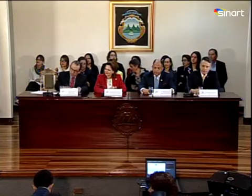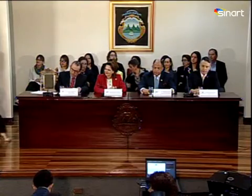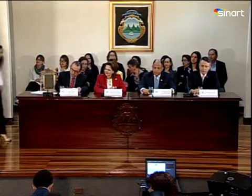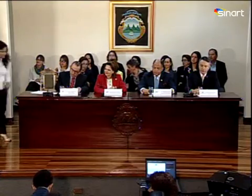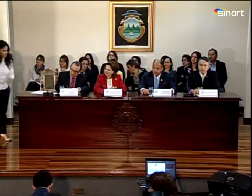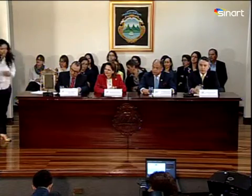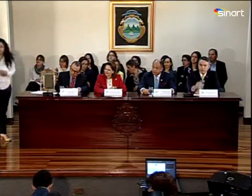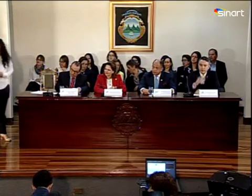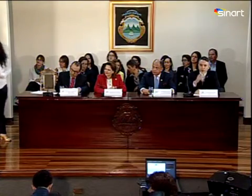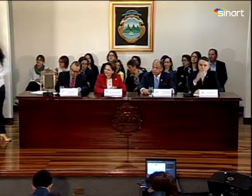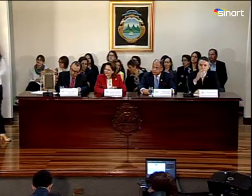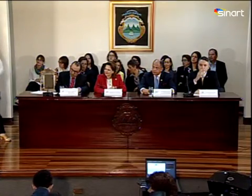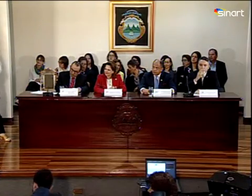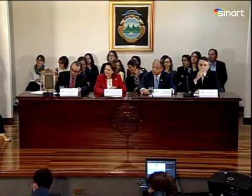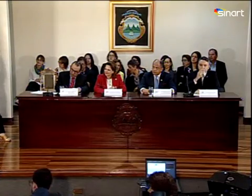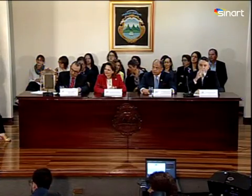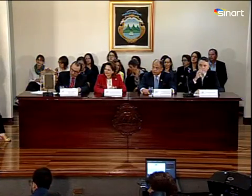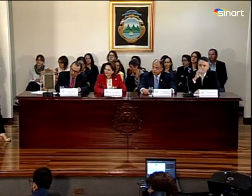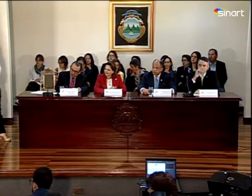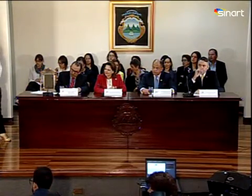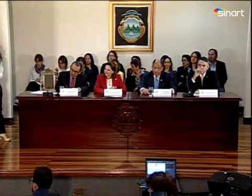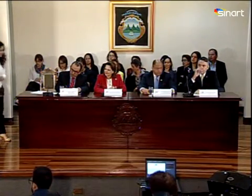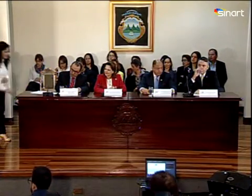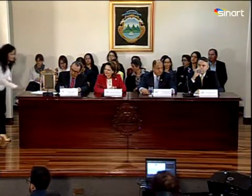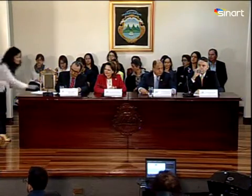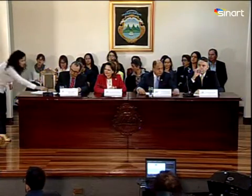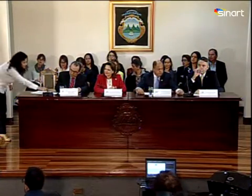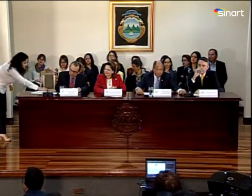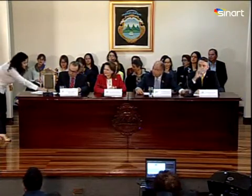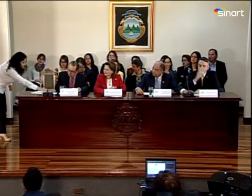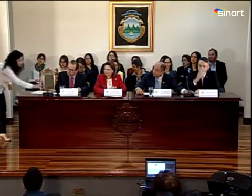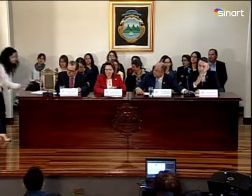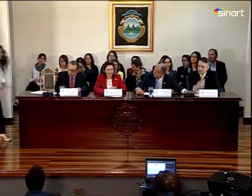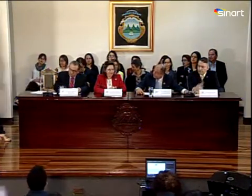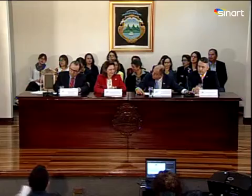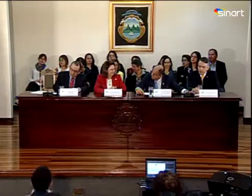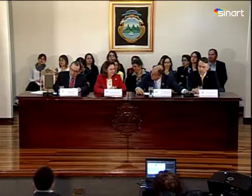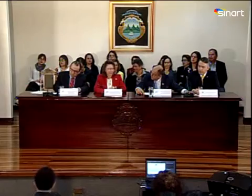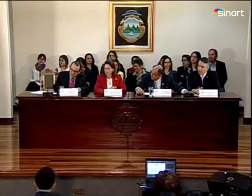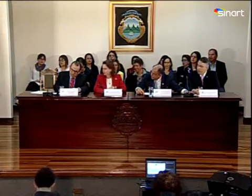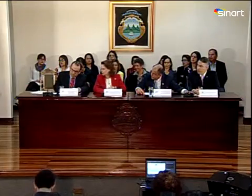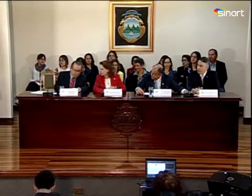la Caja, hacerlo en otros países como Panamá, por ejemplo? Gracias.